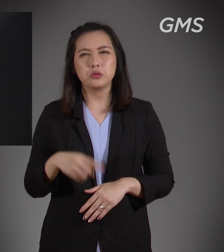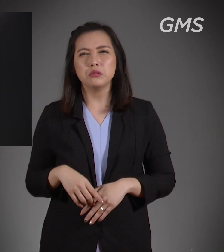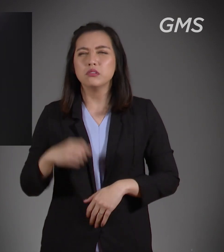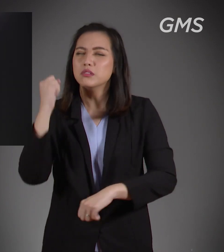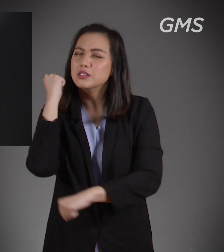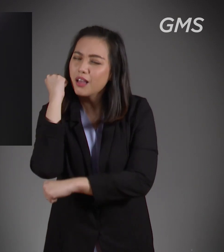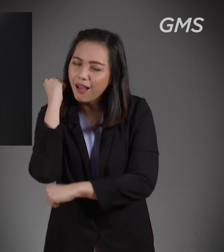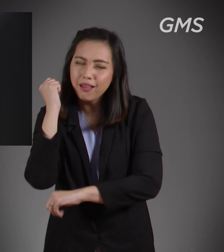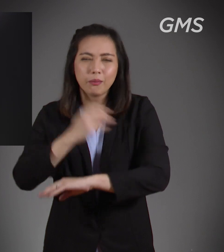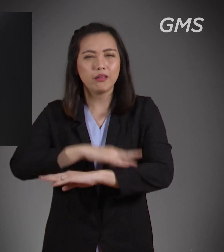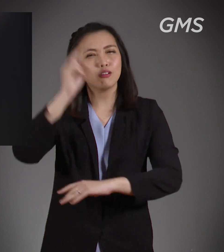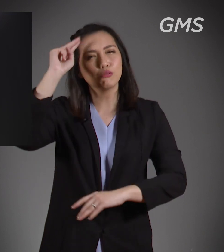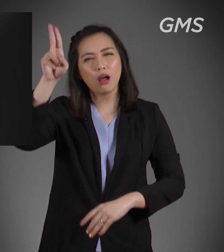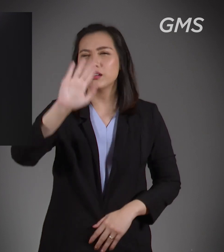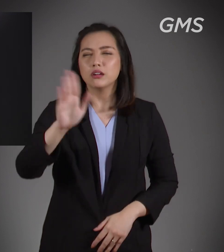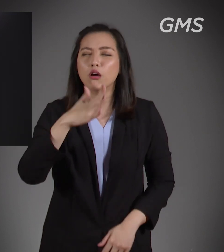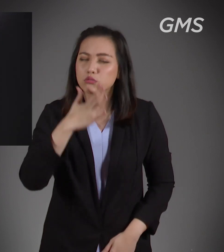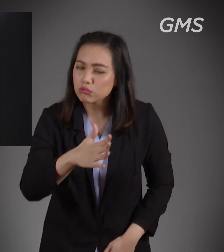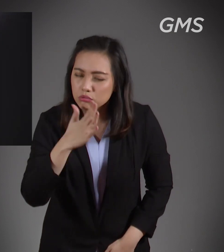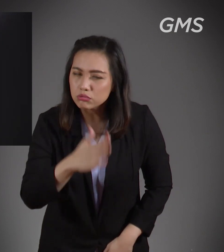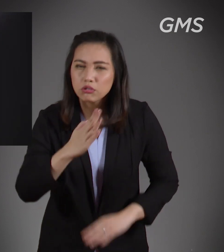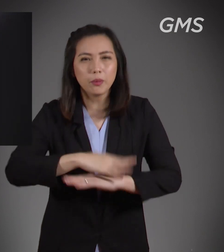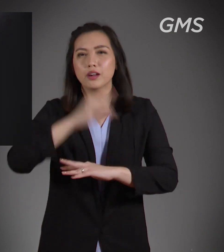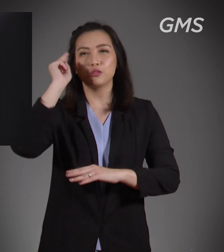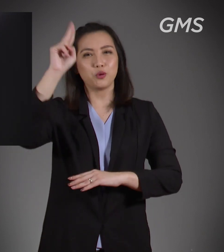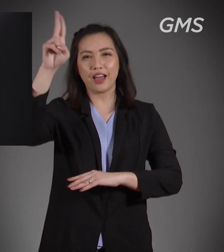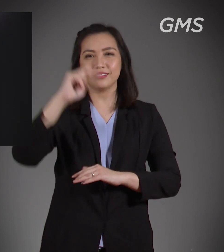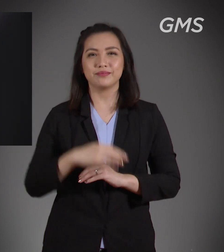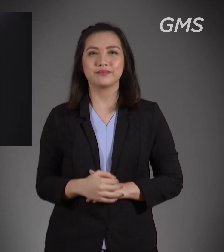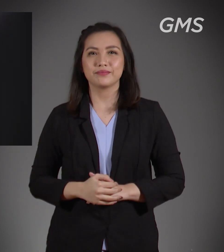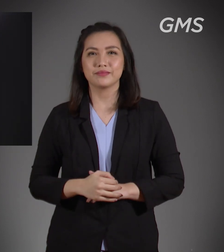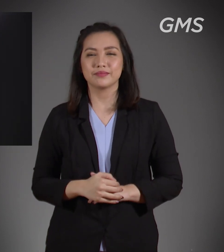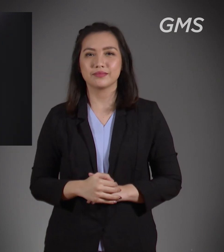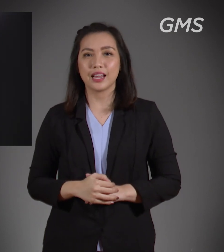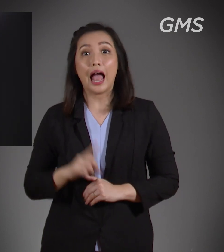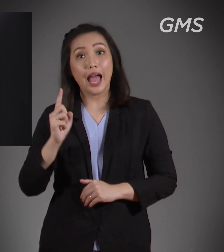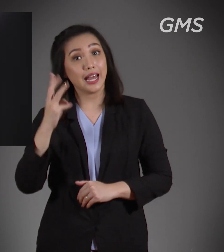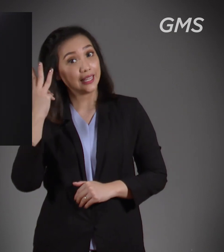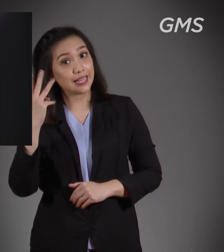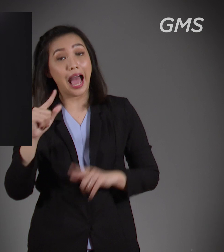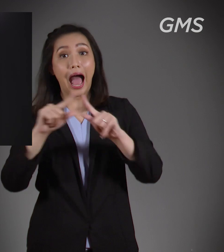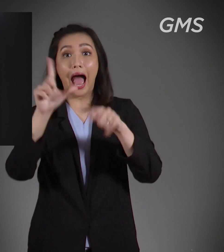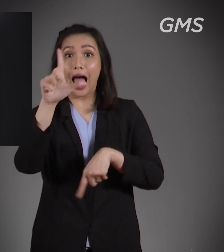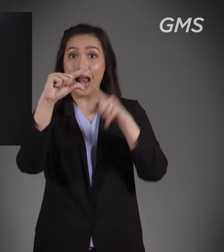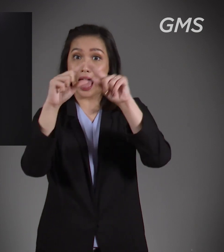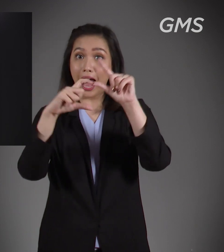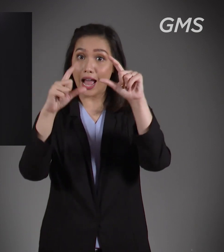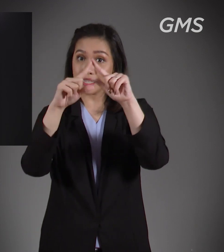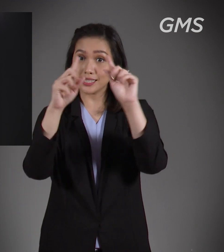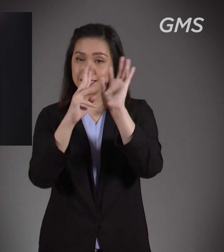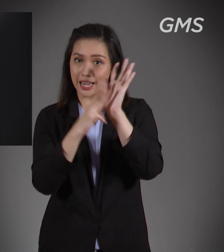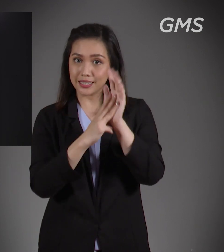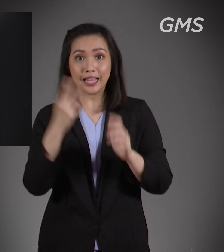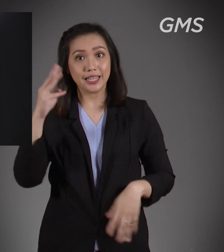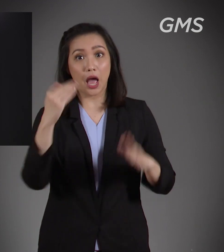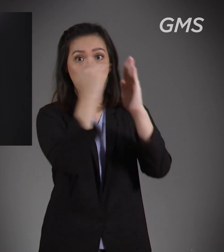kepada Tuhannya. Saya kasih 3 alasan dari ayat ini, ia berbuat jahat karena tidak tekun mencari Tuhan. 3 poin sederhana